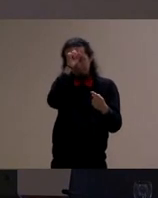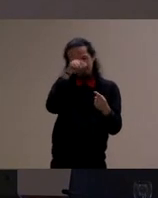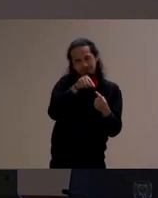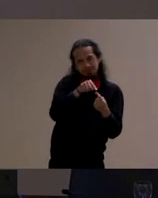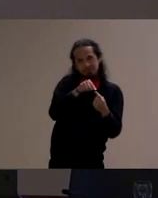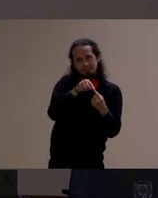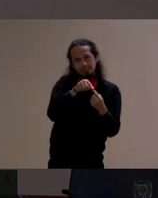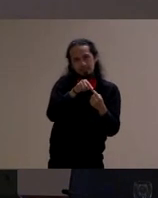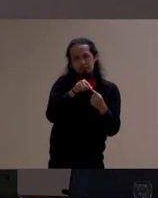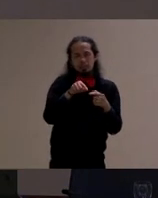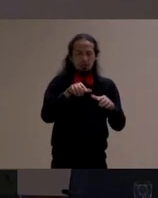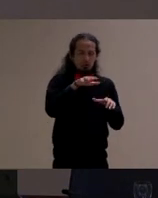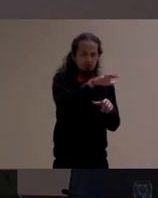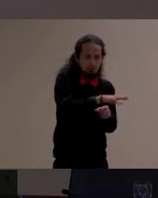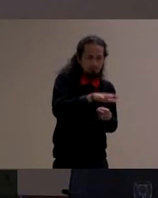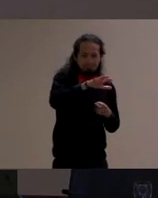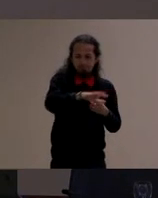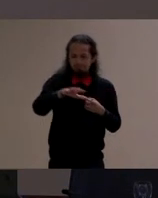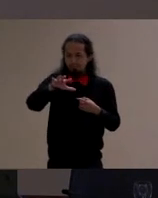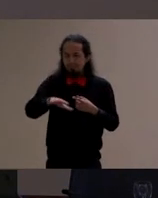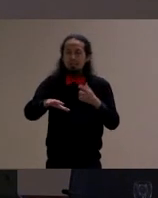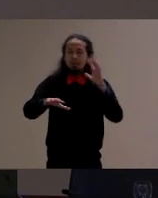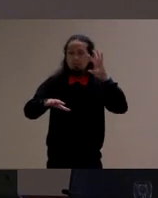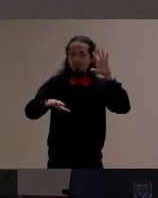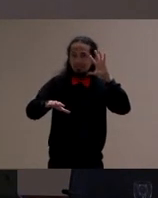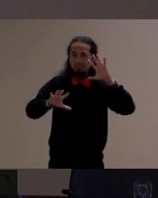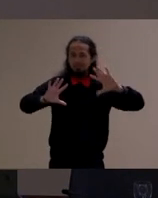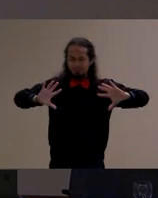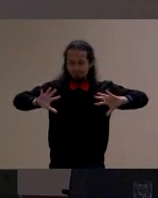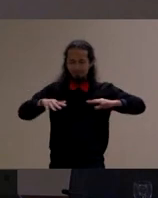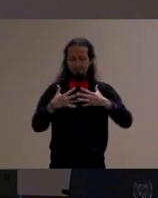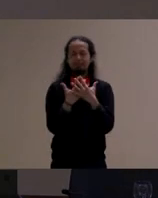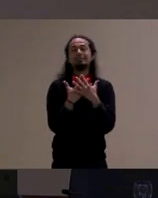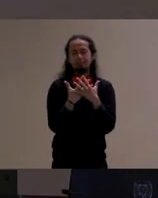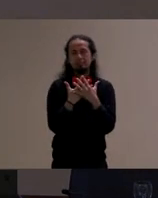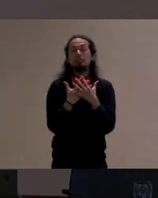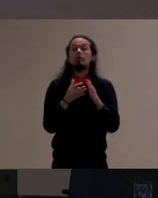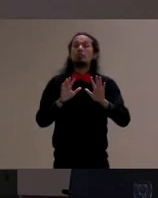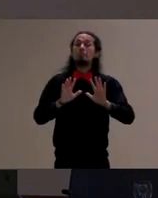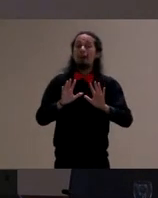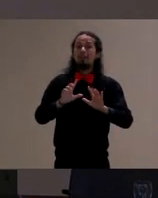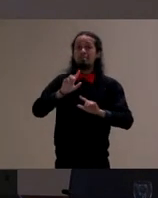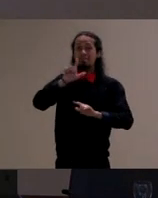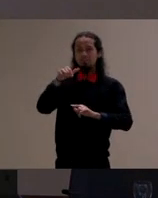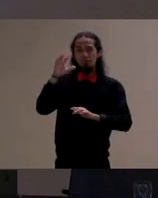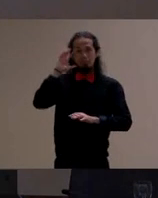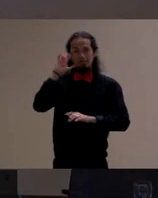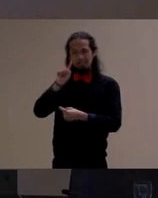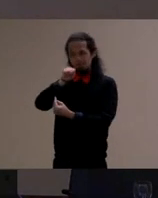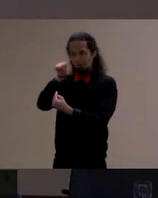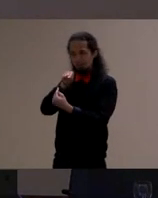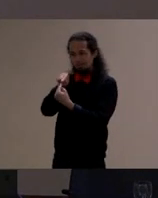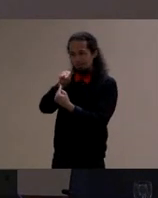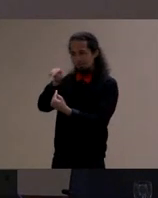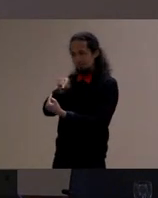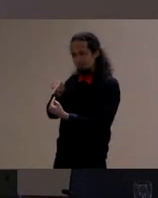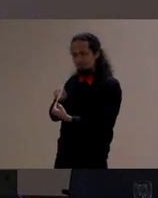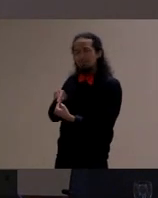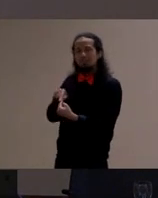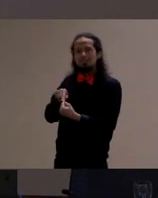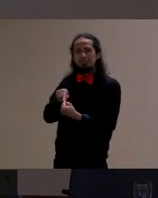articuladamente interseccionados mas quando chegasse lá nos objetivos de aprendizagem em quadros